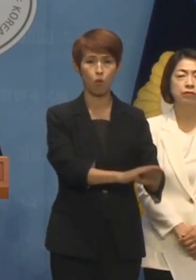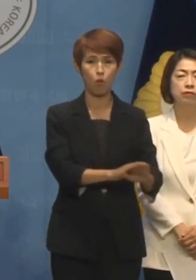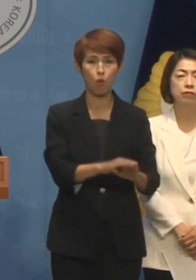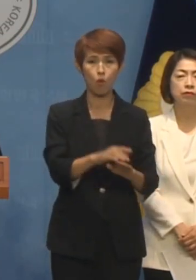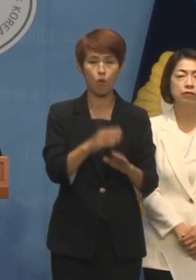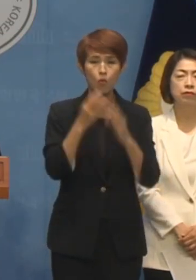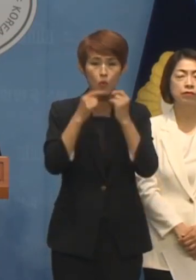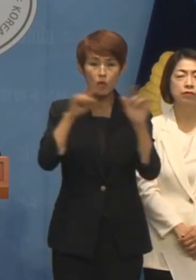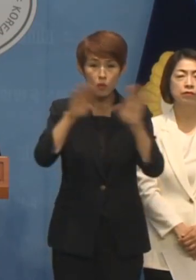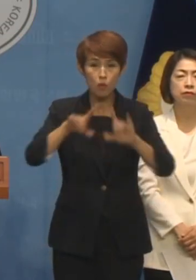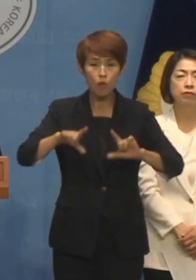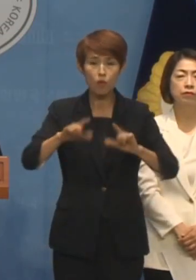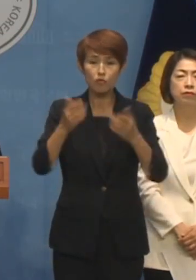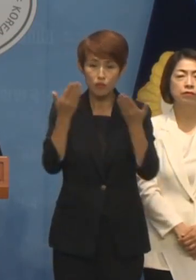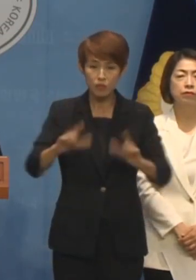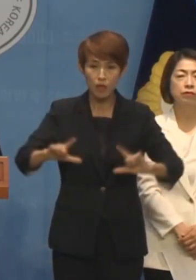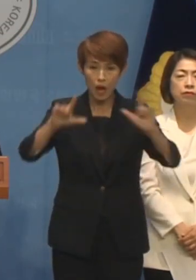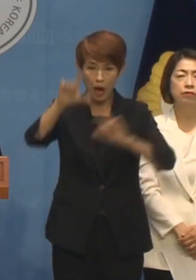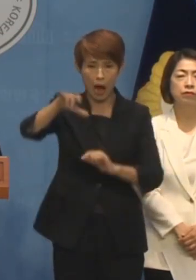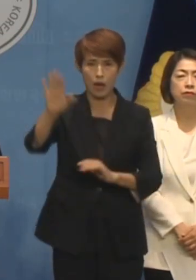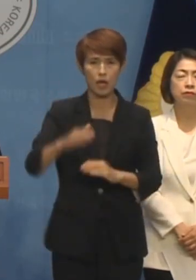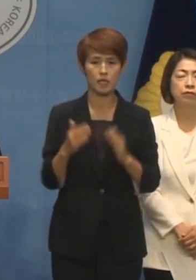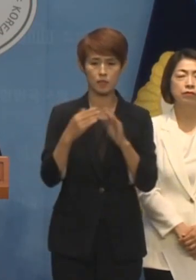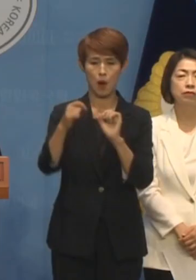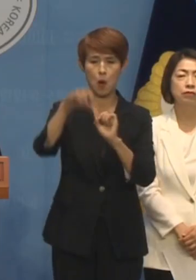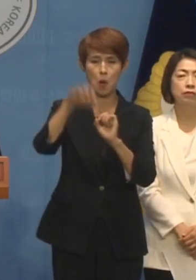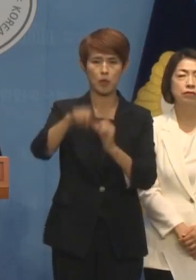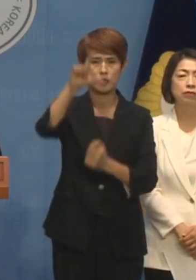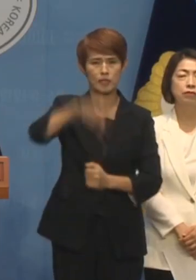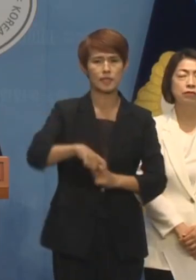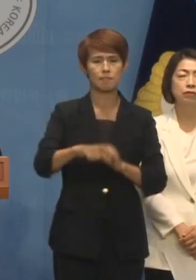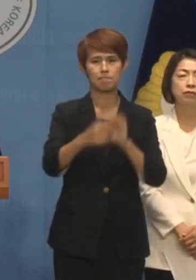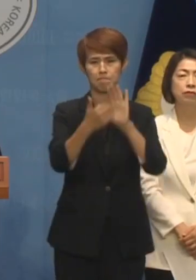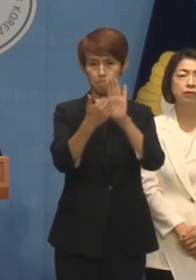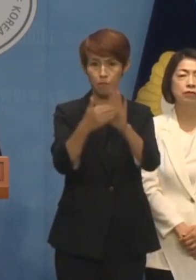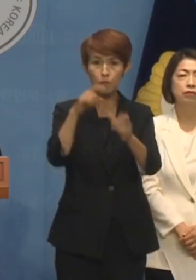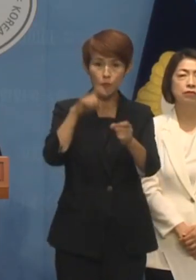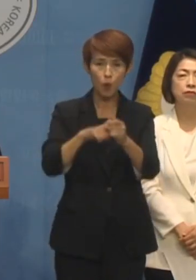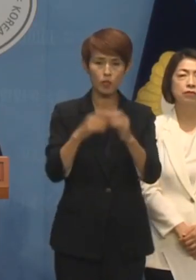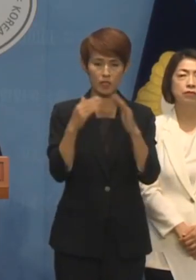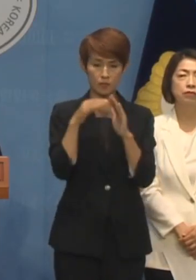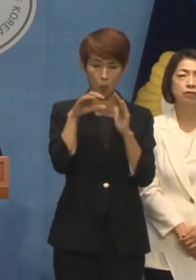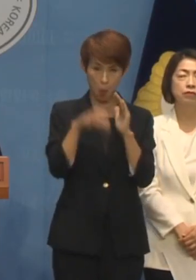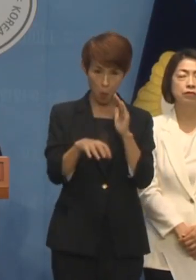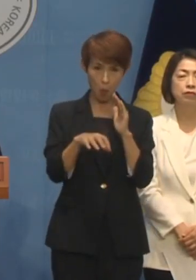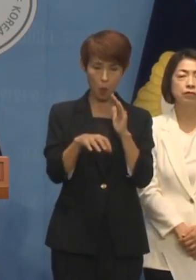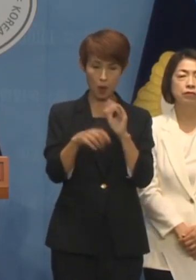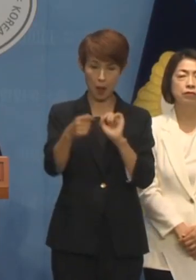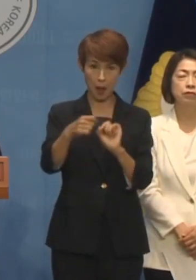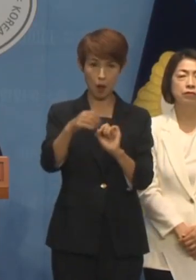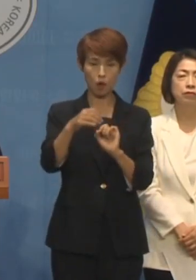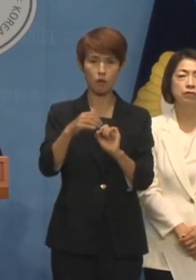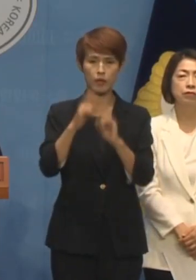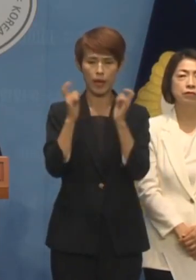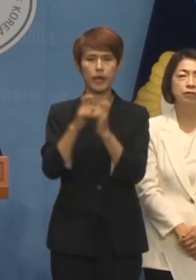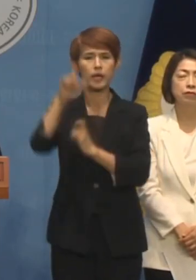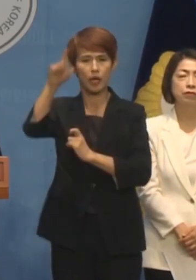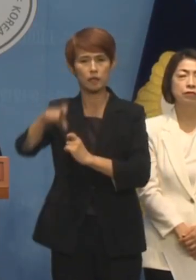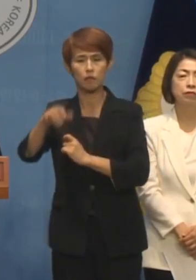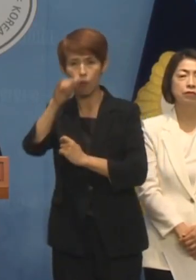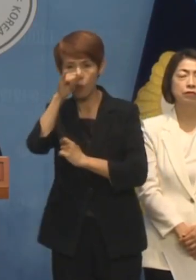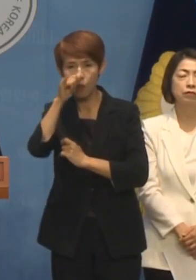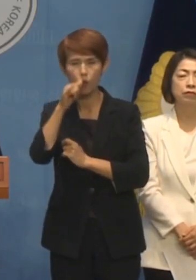않습니다. 그리고 집 근처에서 쓰지 않기 위해서 집 근처에서는 본인 카드를 쓰거나 아예 사람도 만나지